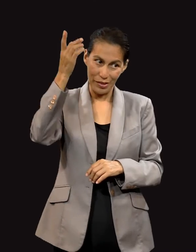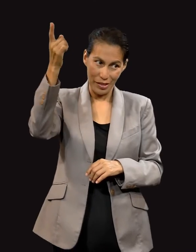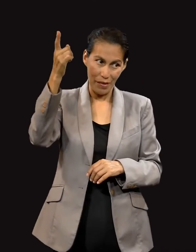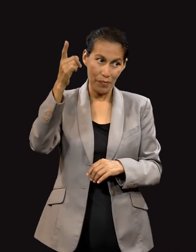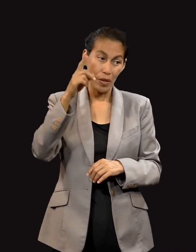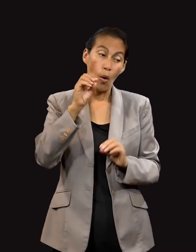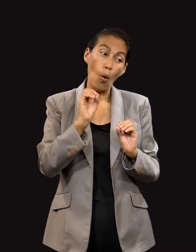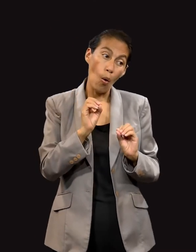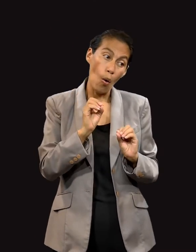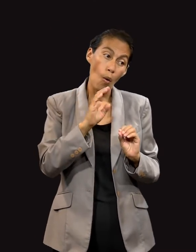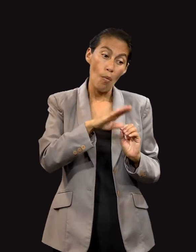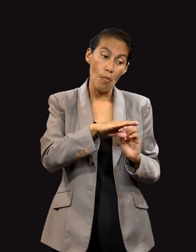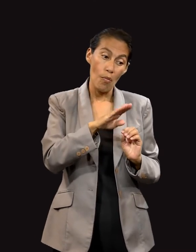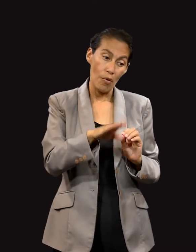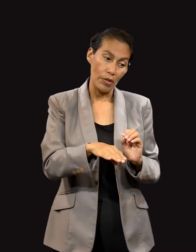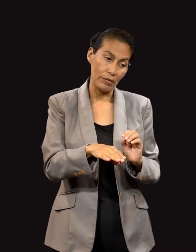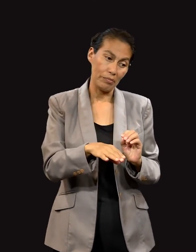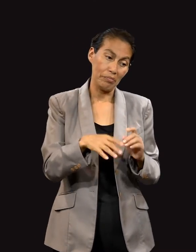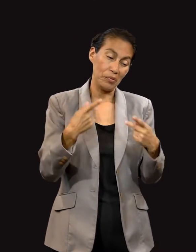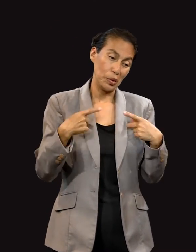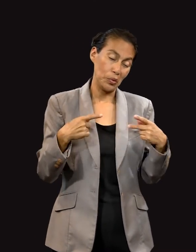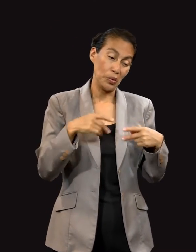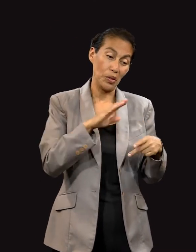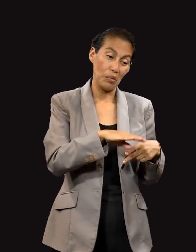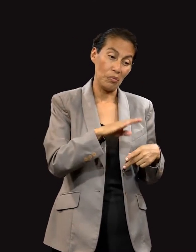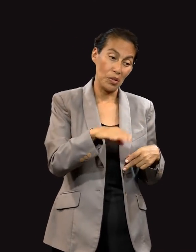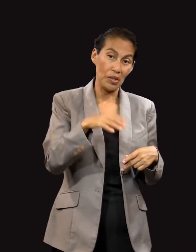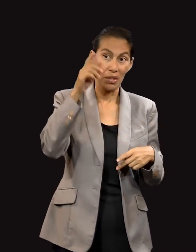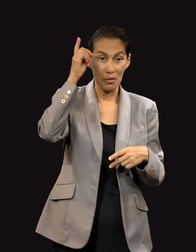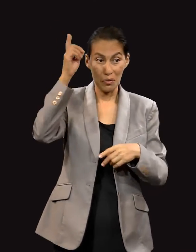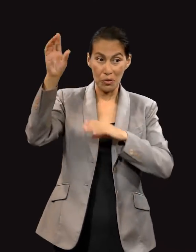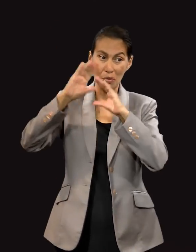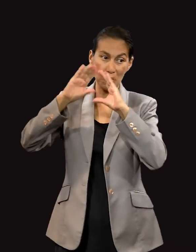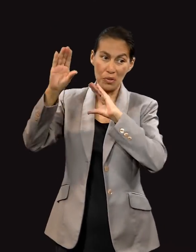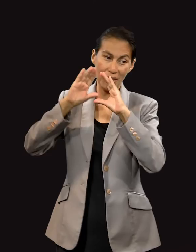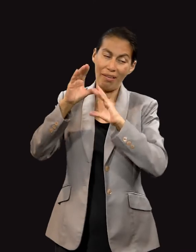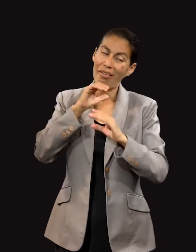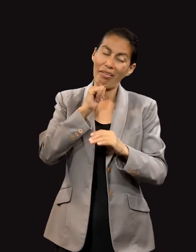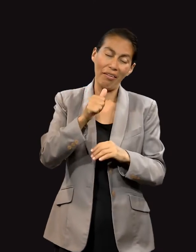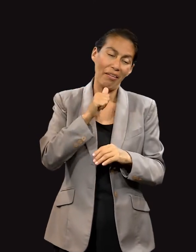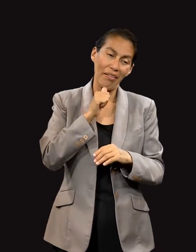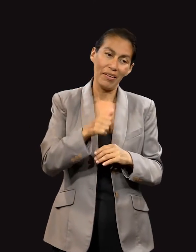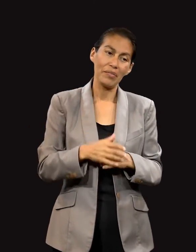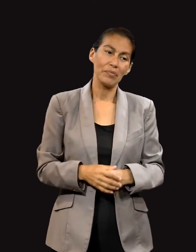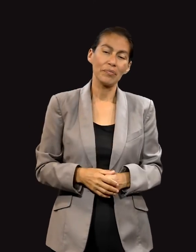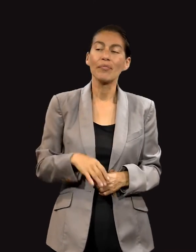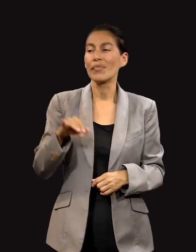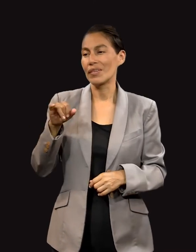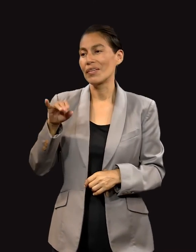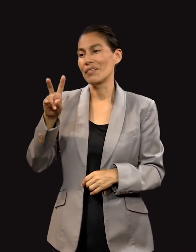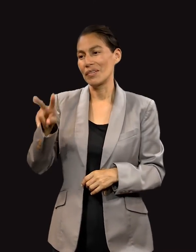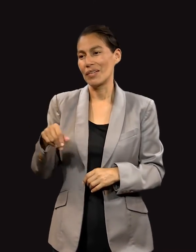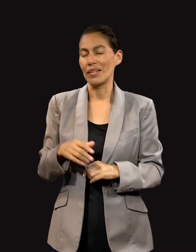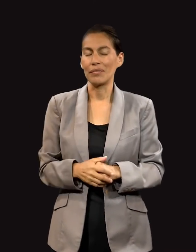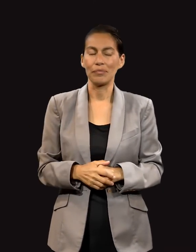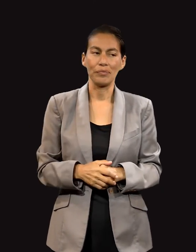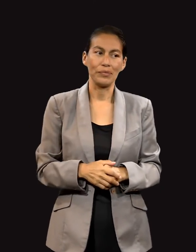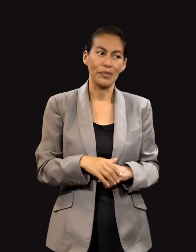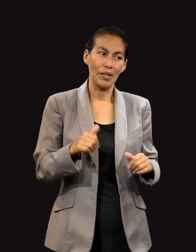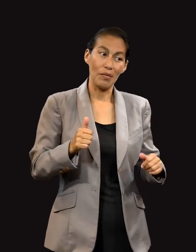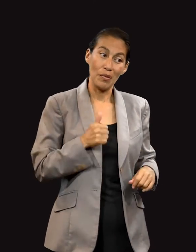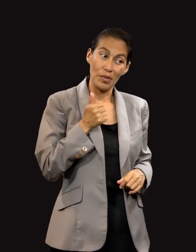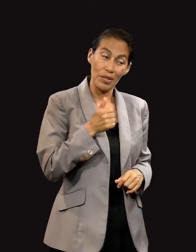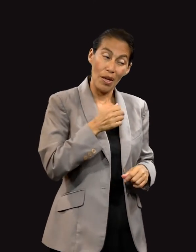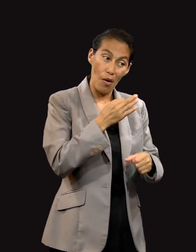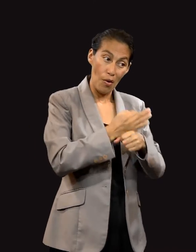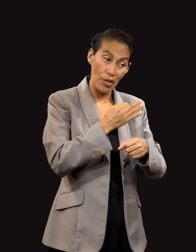ningún muerto se comunica con Dios. Sí, exactamente. Así que aprovechemos cada minuto. hoy te